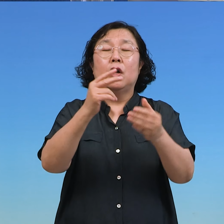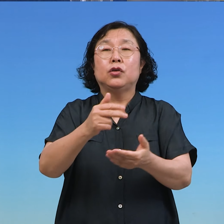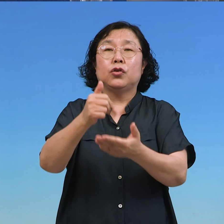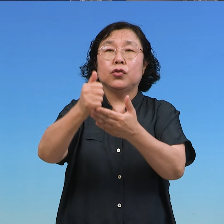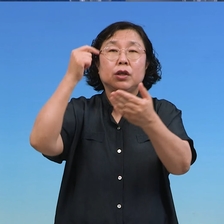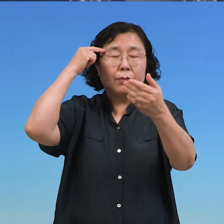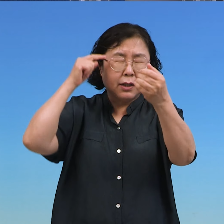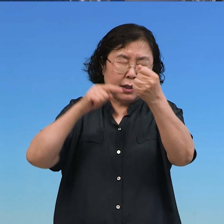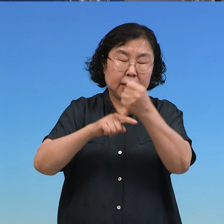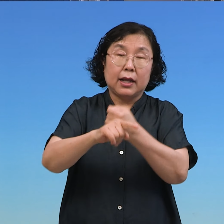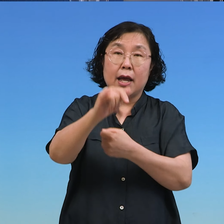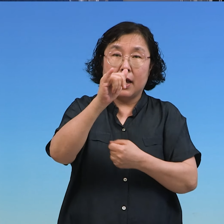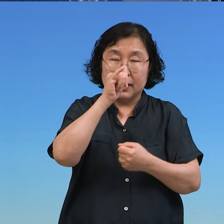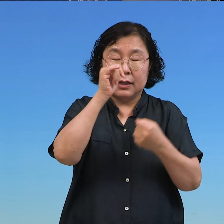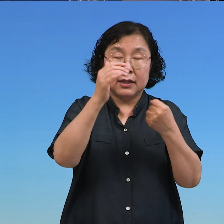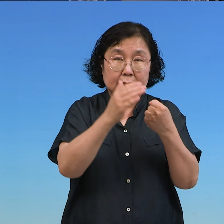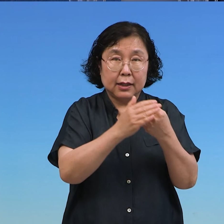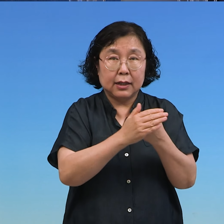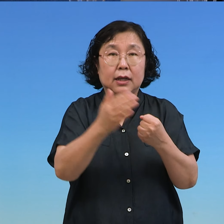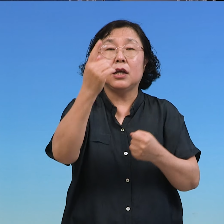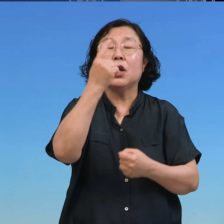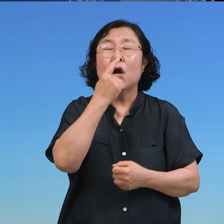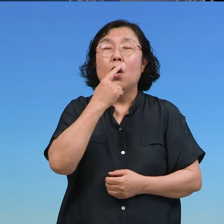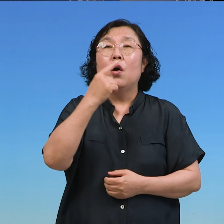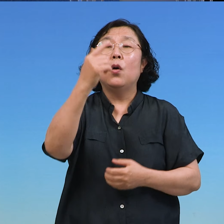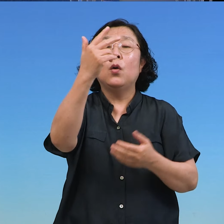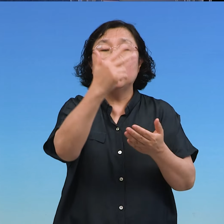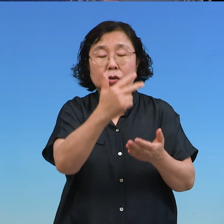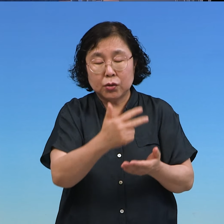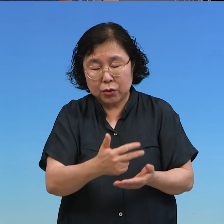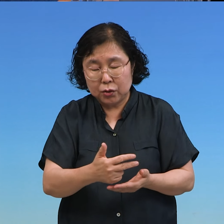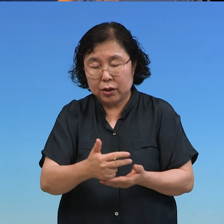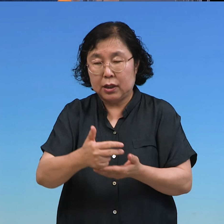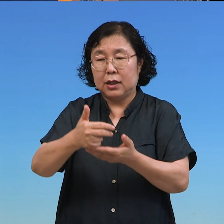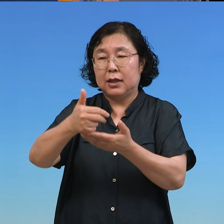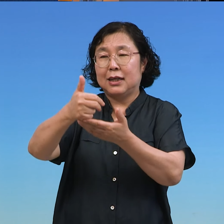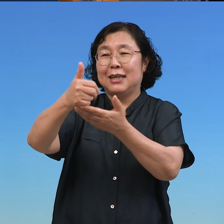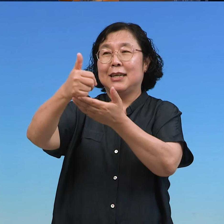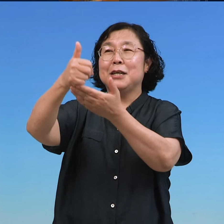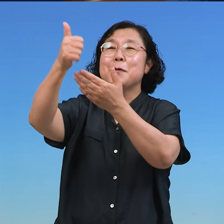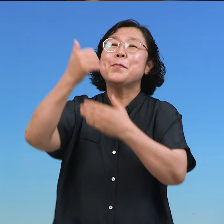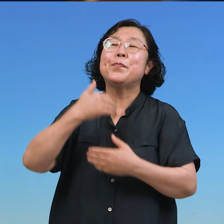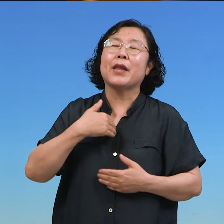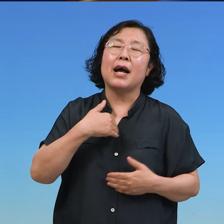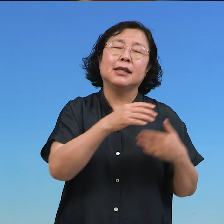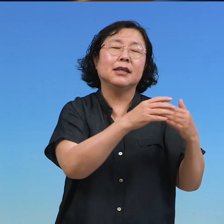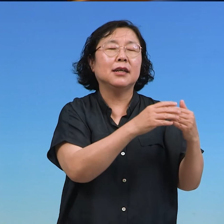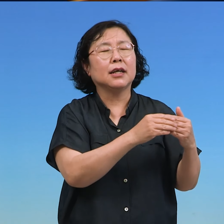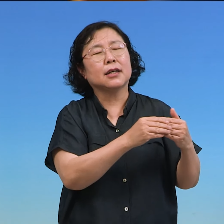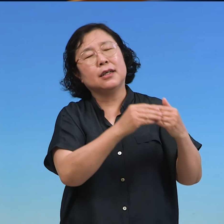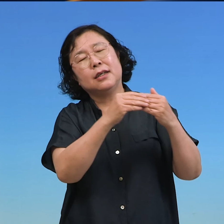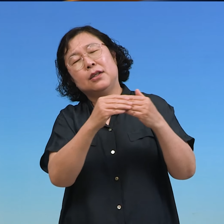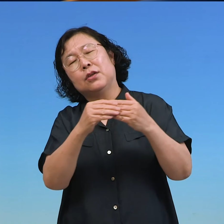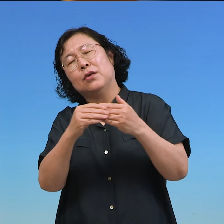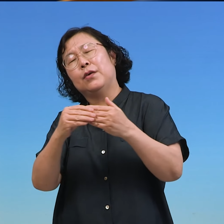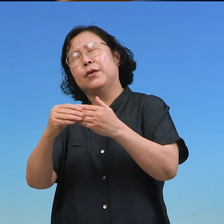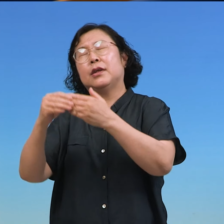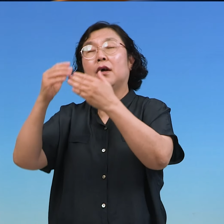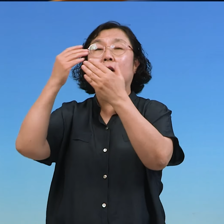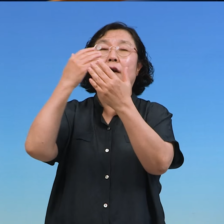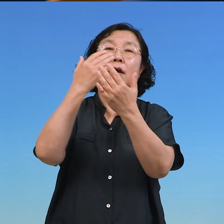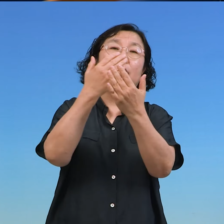있으니 주님 뜻에 있으니 오 주님 나를 이끄소서 주님 나를